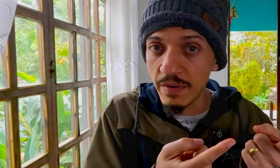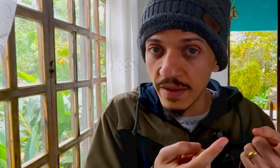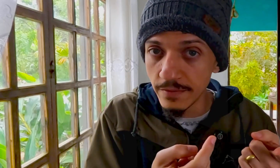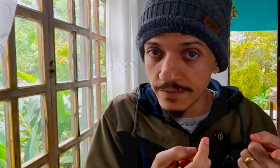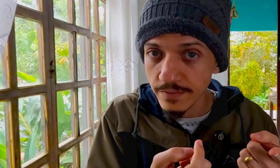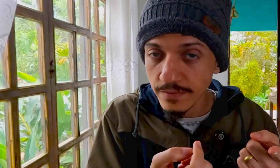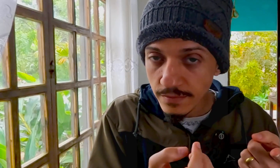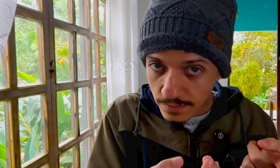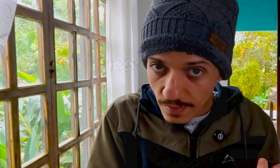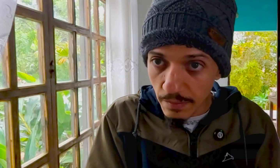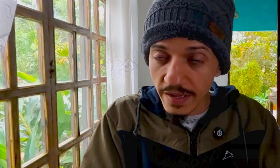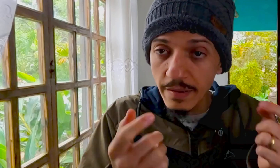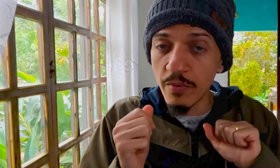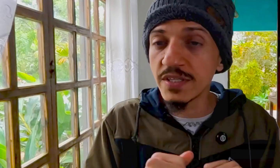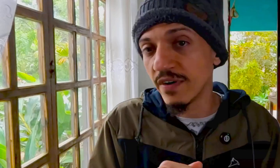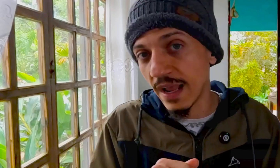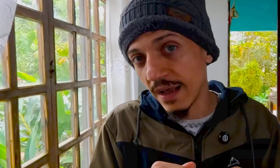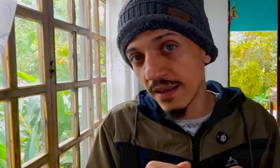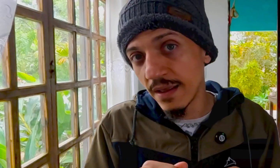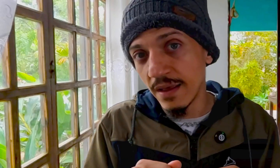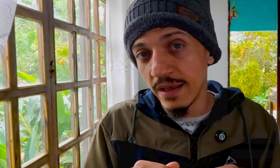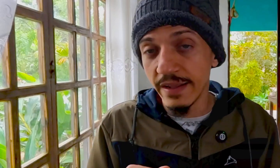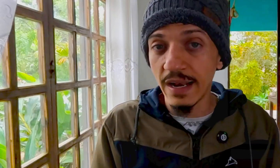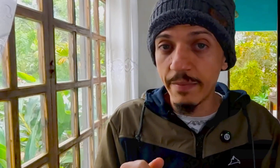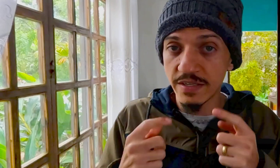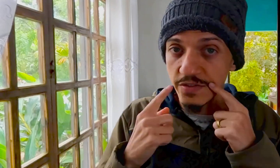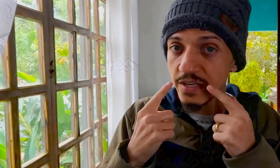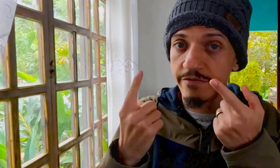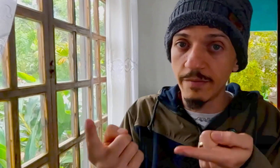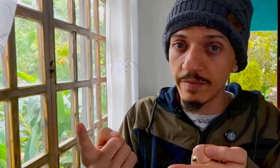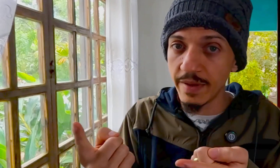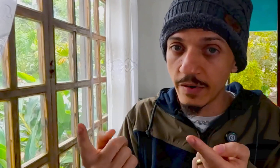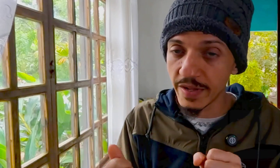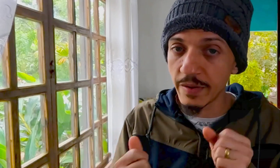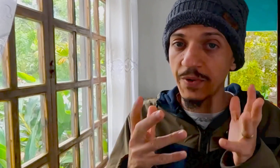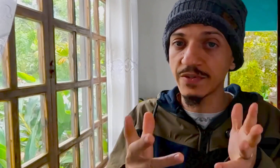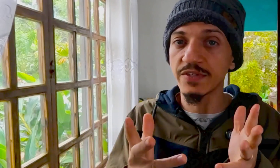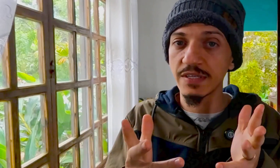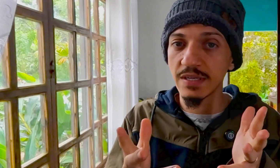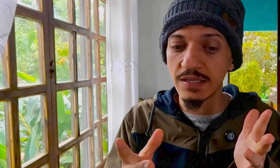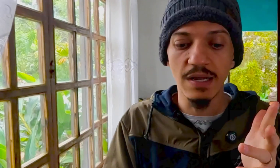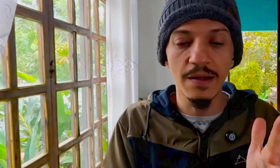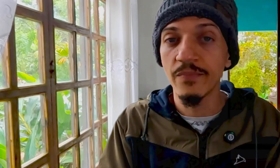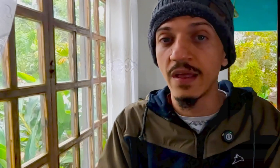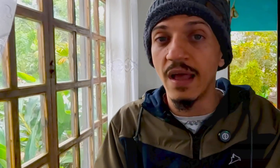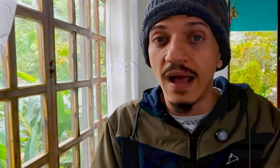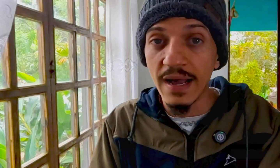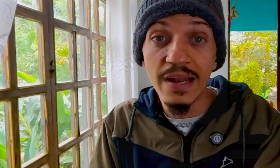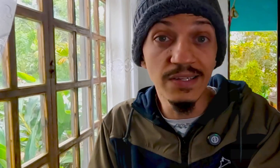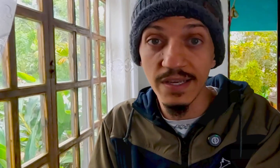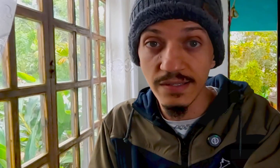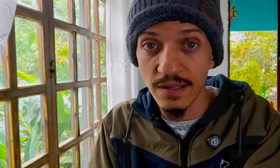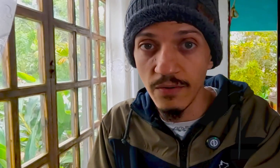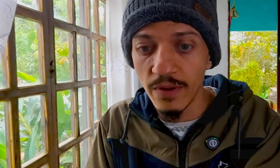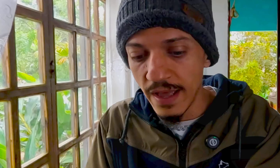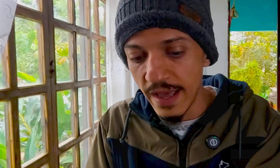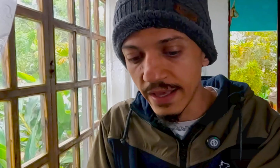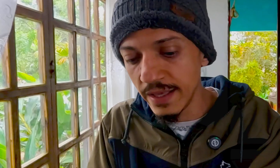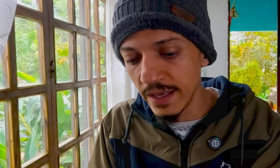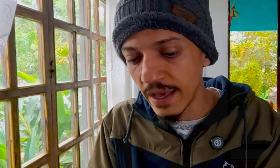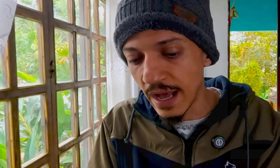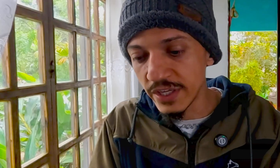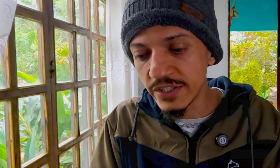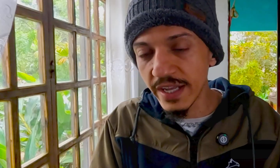ouvia primeiro para depois falar. E na Libras você vê primeiro para depois você sinalizar. A grande questão